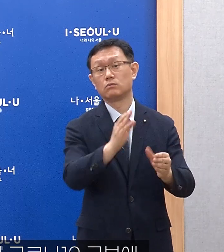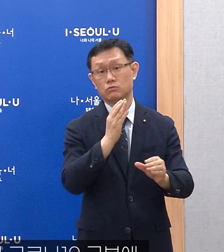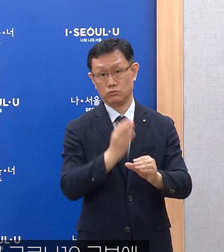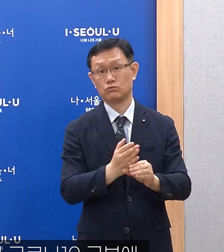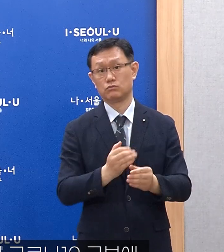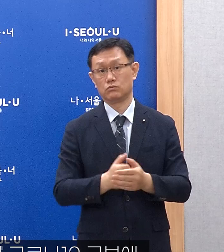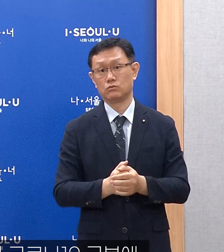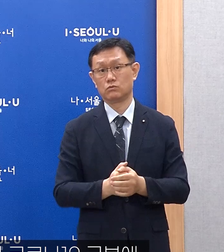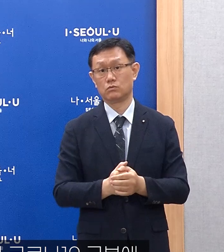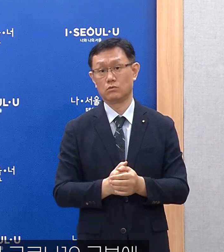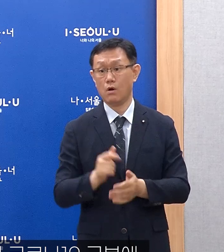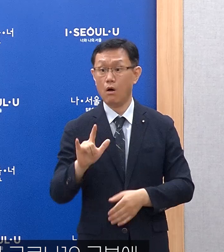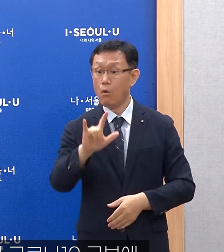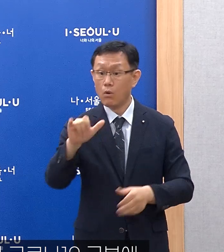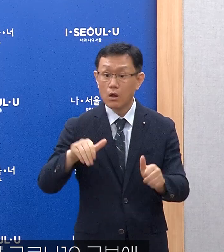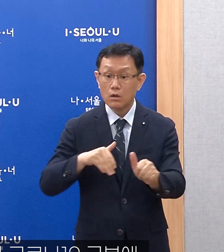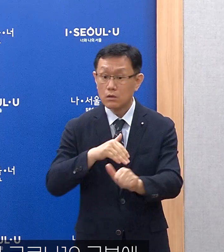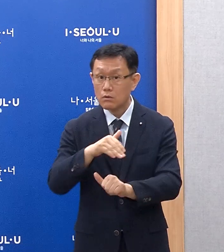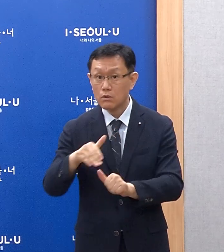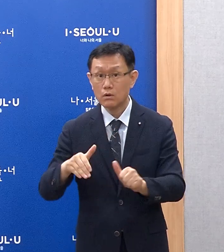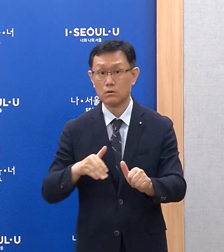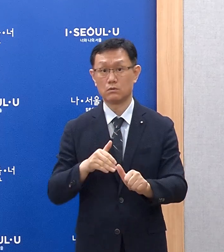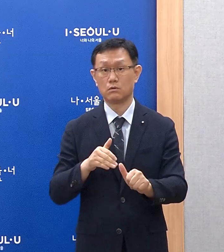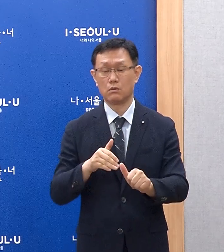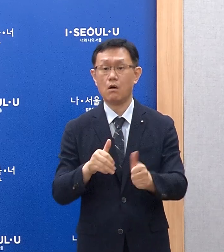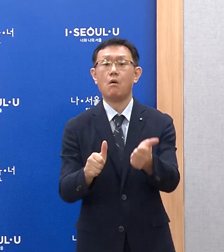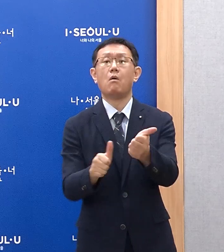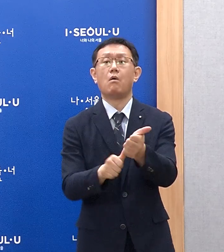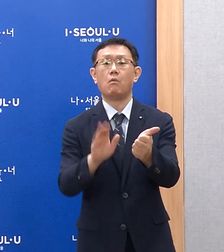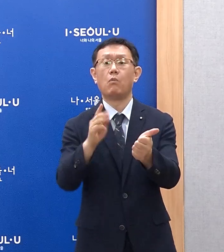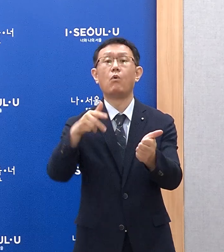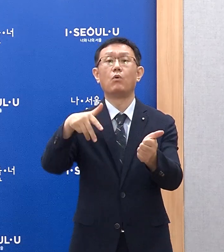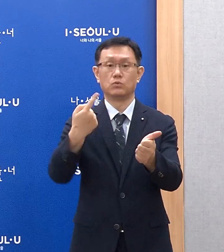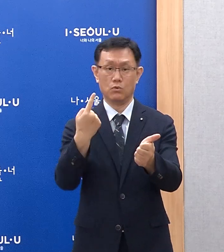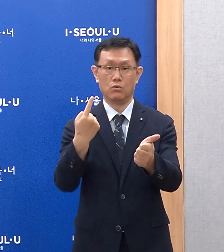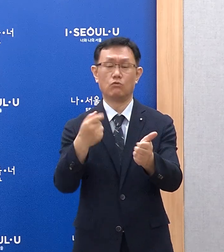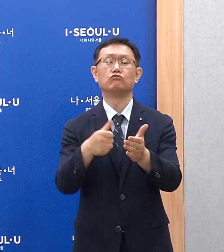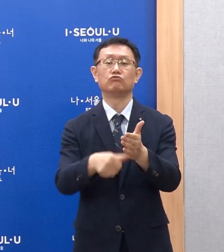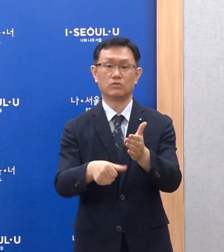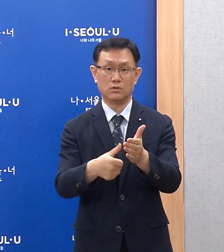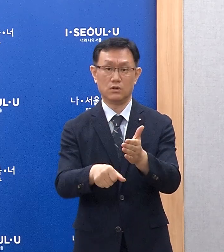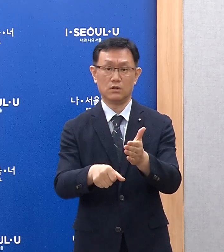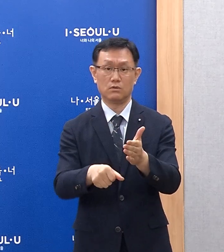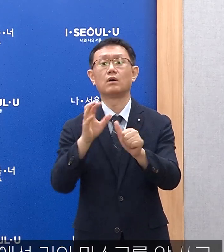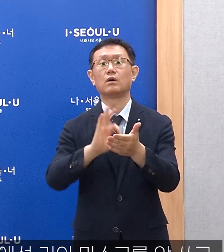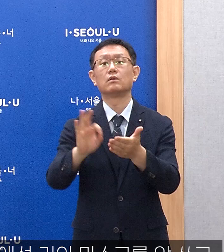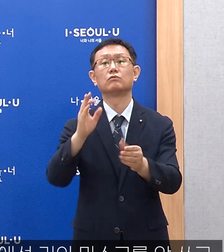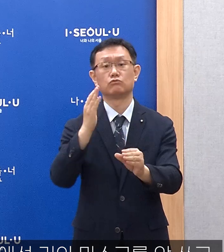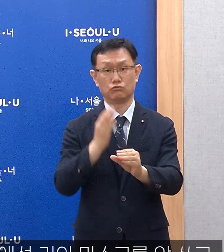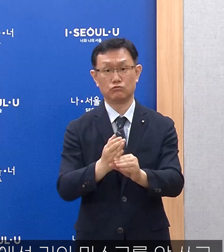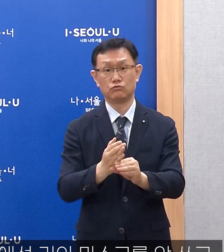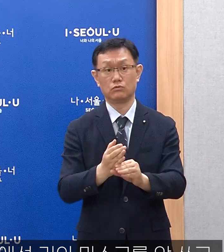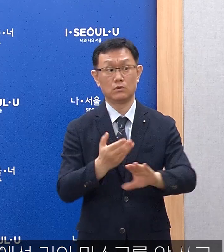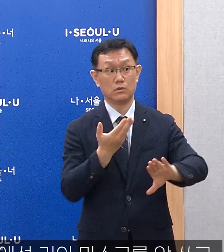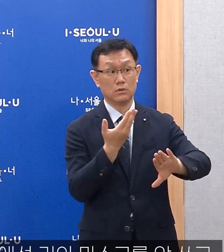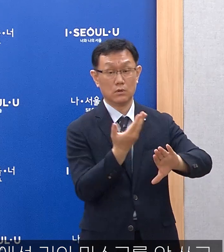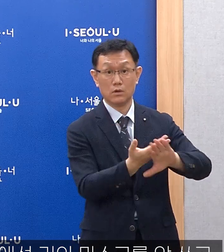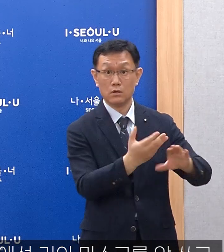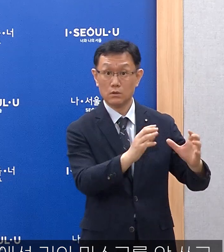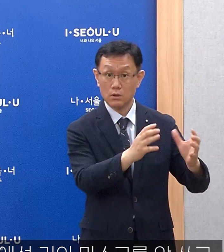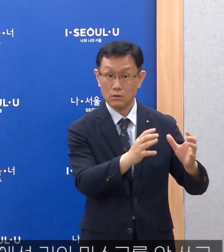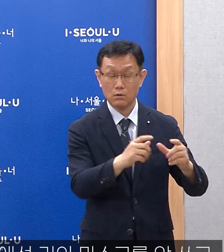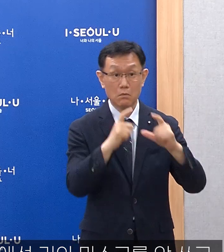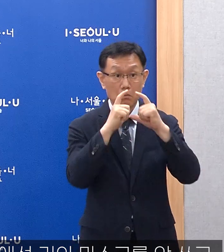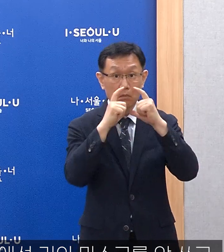좋은 보조수단으로 활용이 되고 있는 거죠. 그리고 그런 나라들은 이미 마스크를 벗은 나라들도 있습니다. 오늘 아침에도 어떤 뉴스를